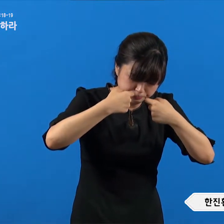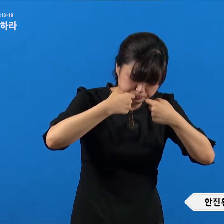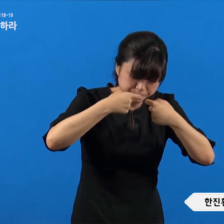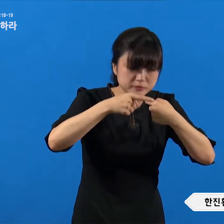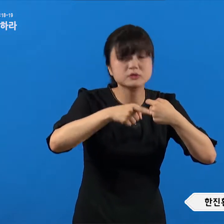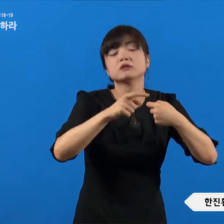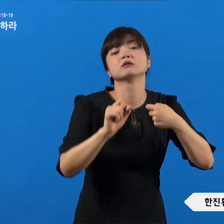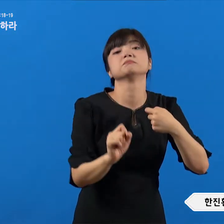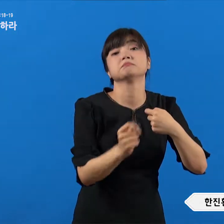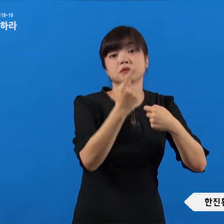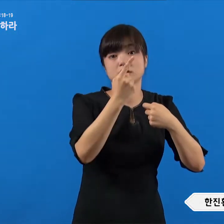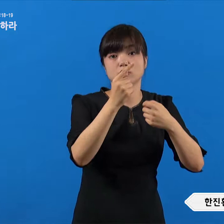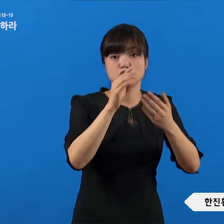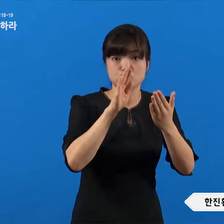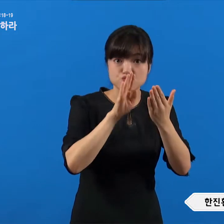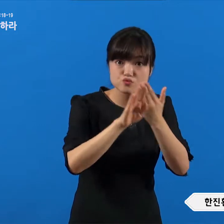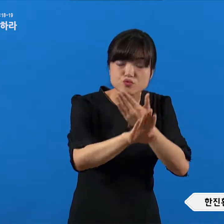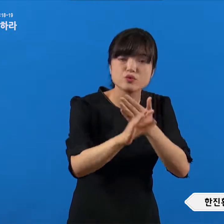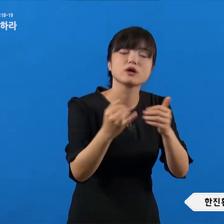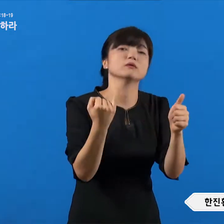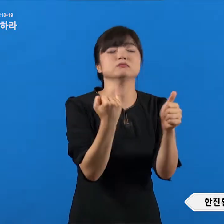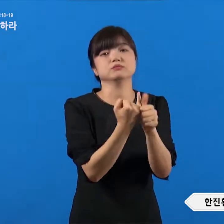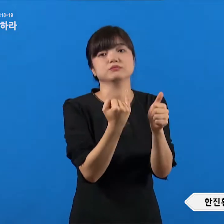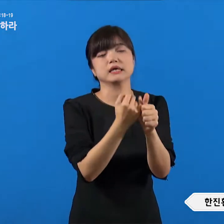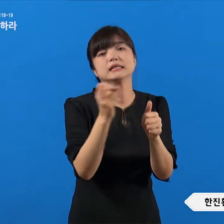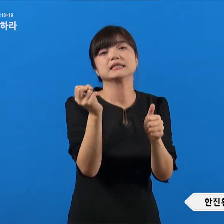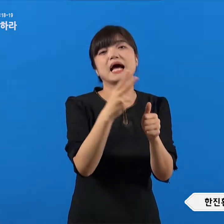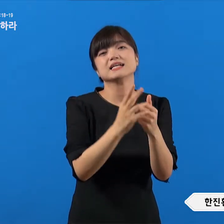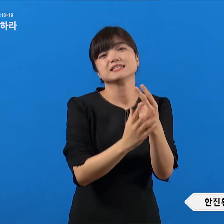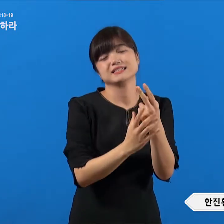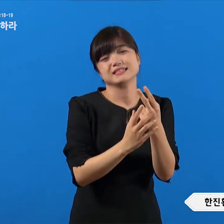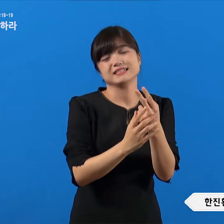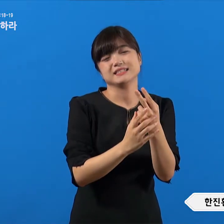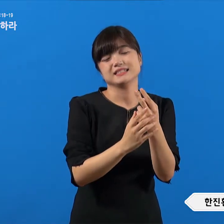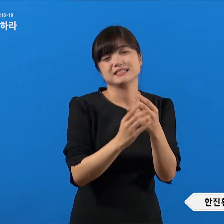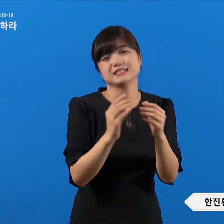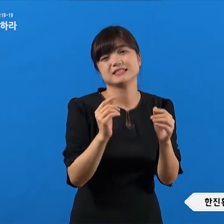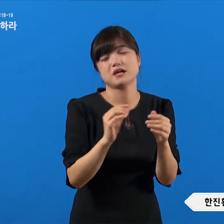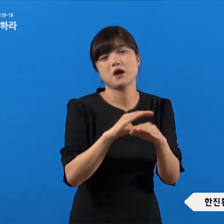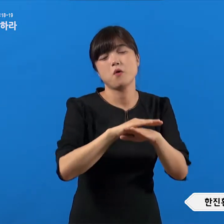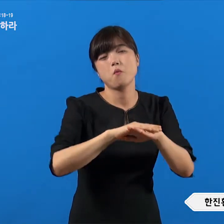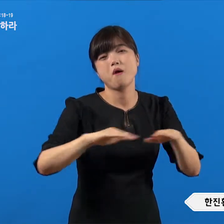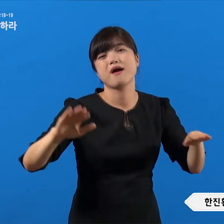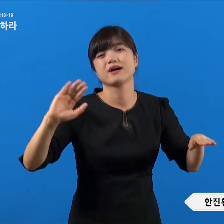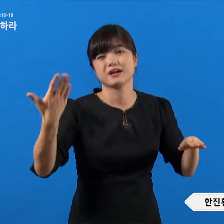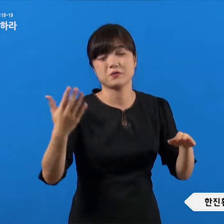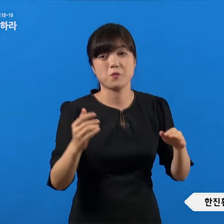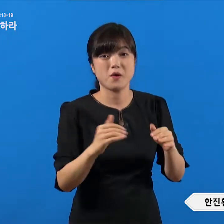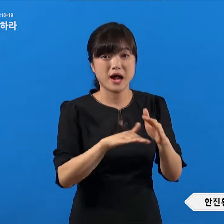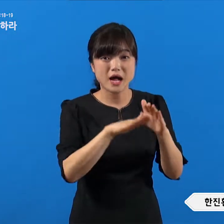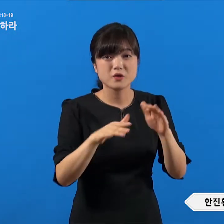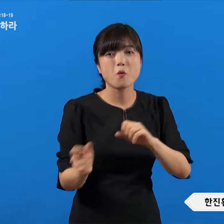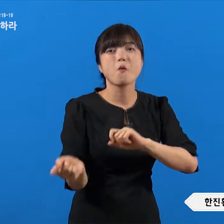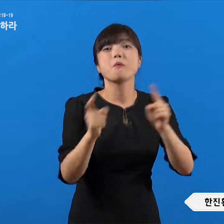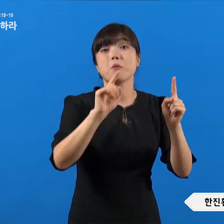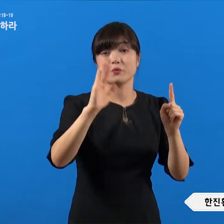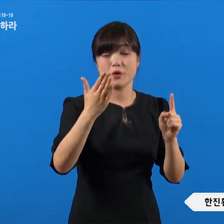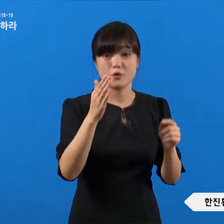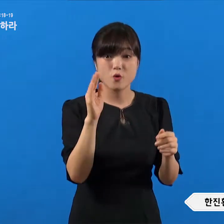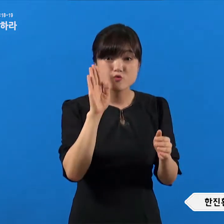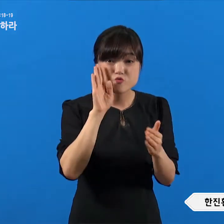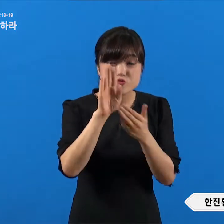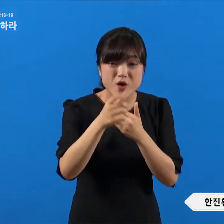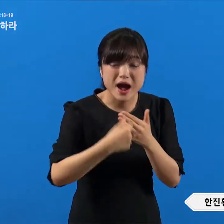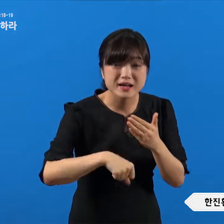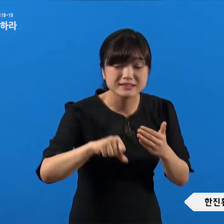그것이 계기가 되어서 두 사람이 다시 합치게 됐습니다. 가정이 회복이 되었습니다. 그리고